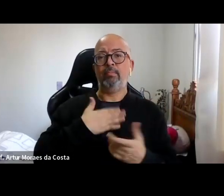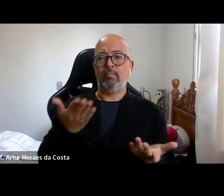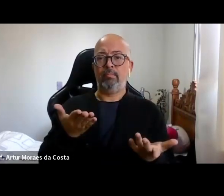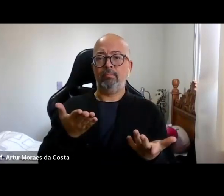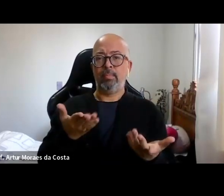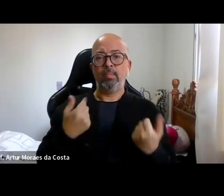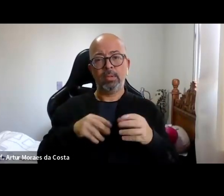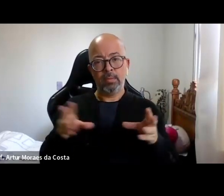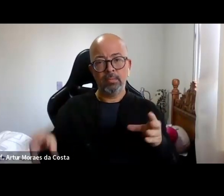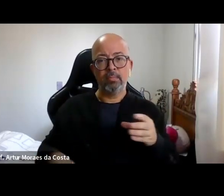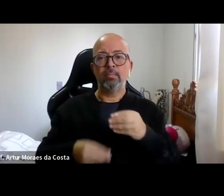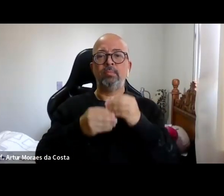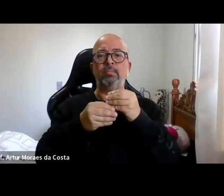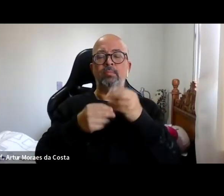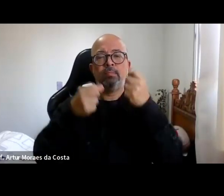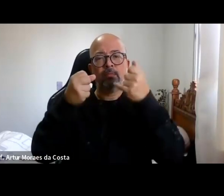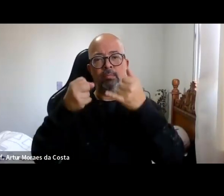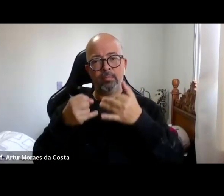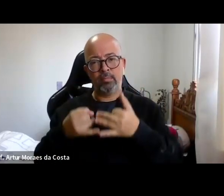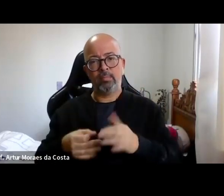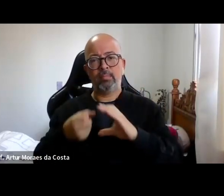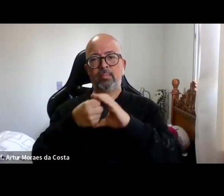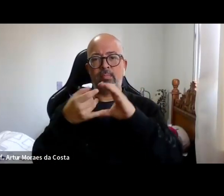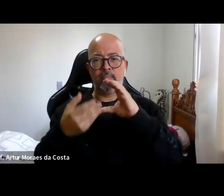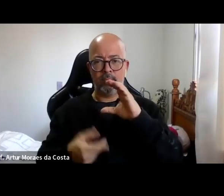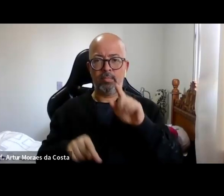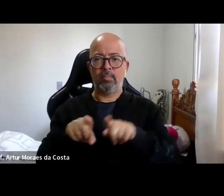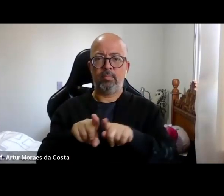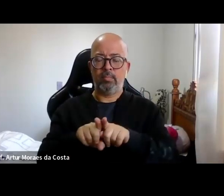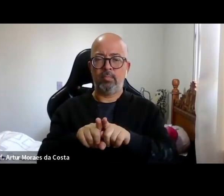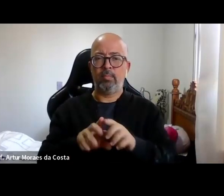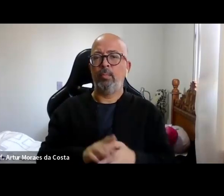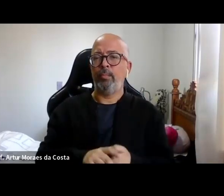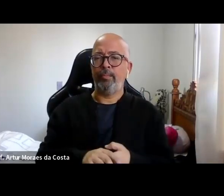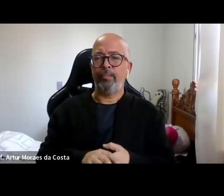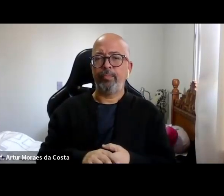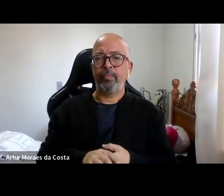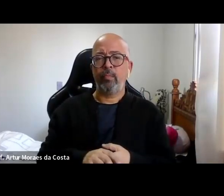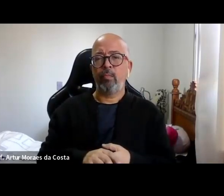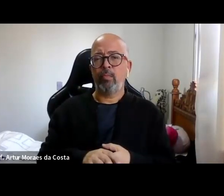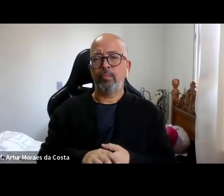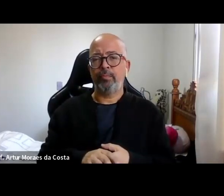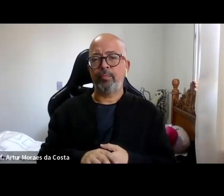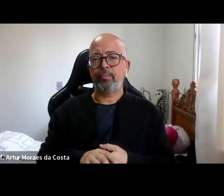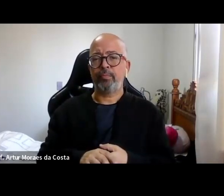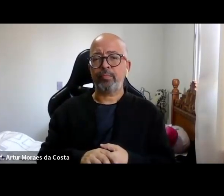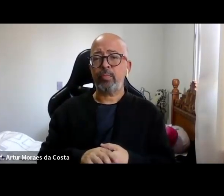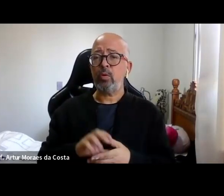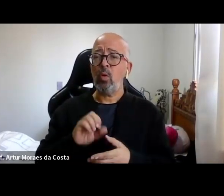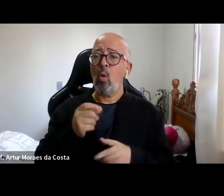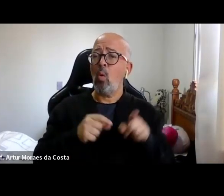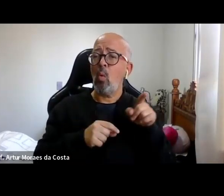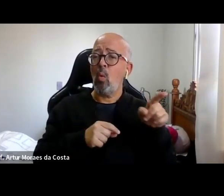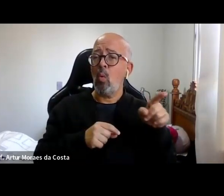persona que tenga una voz muy particular o que hable con un determinado acento eh extranjero una